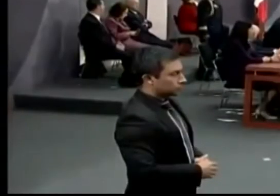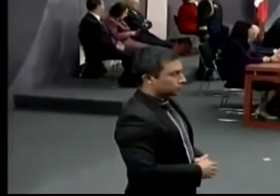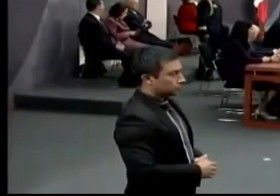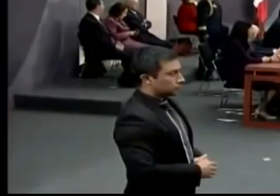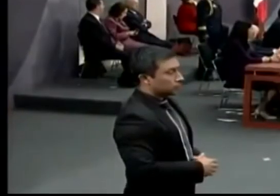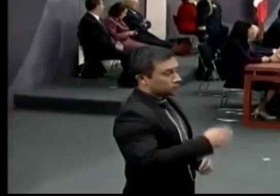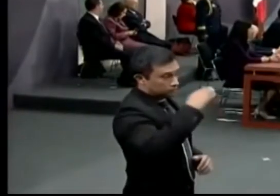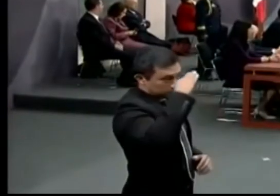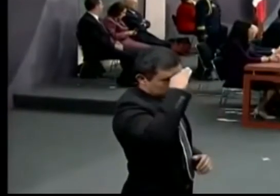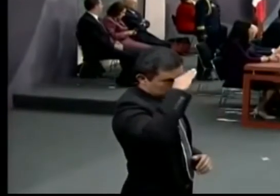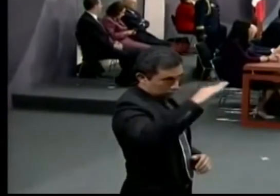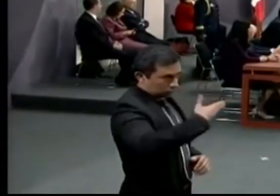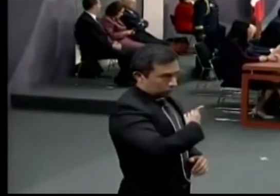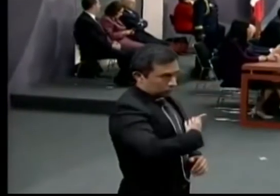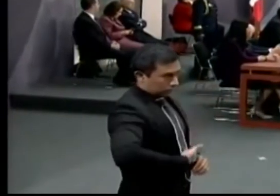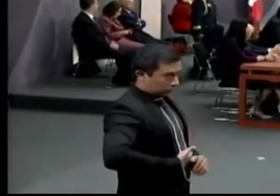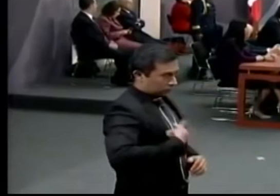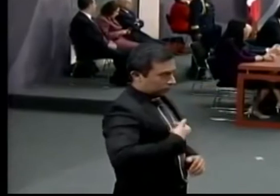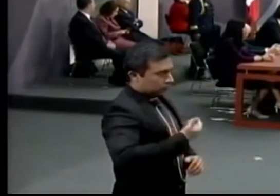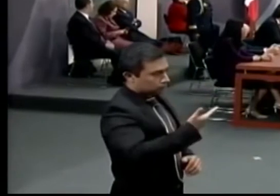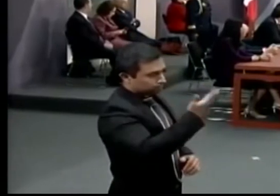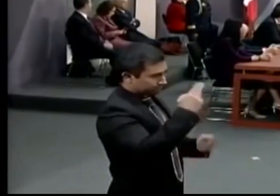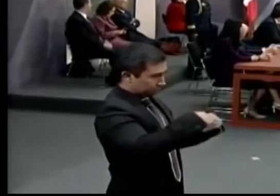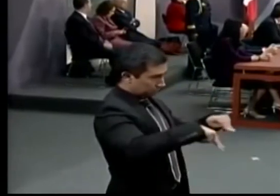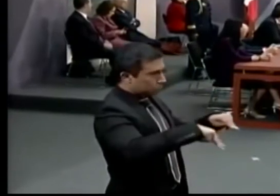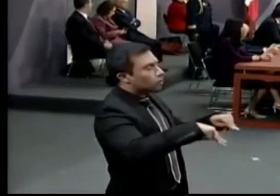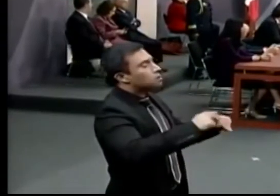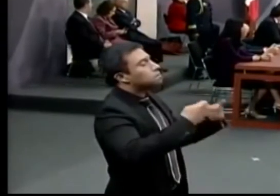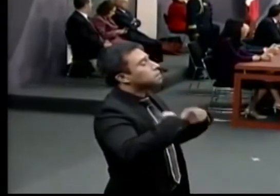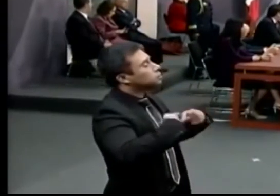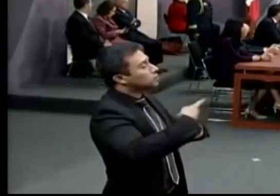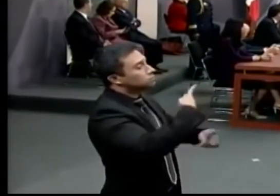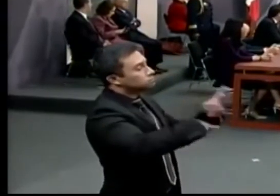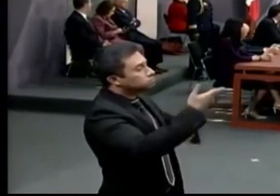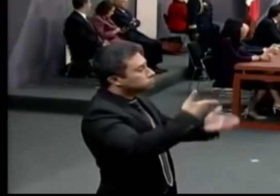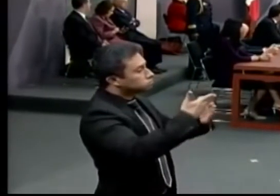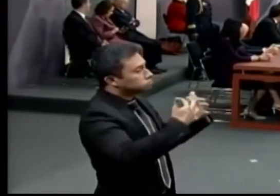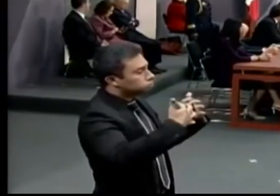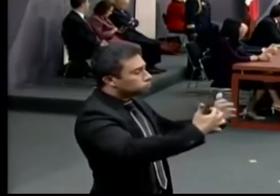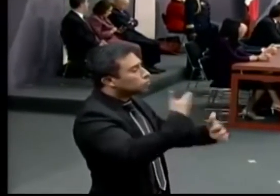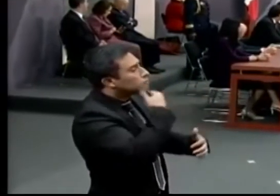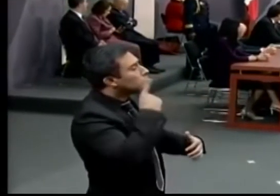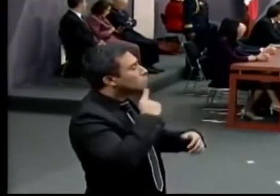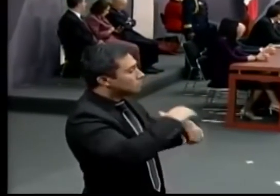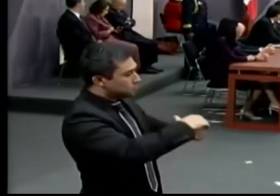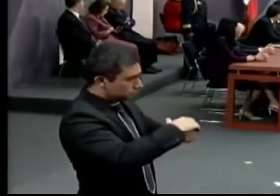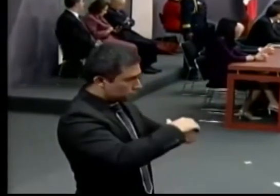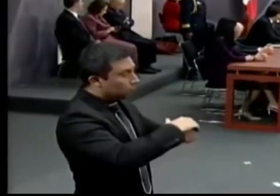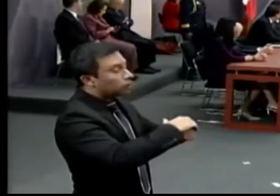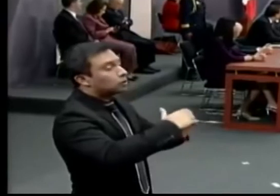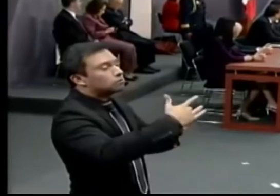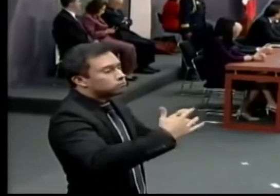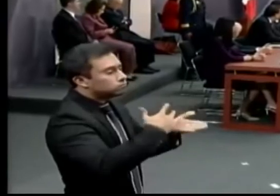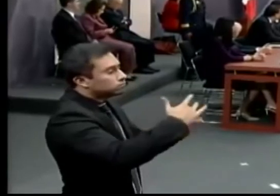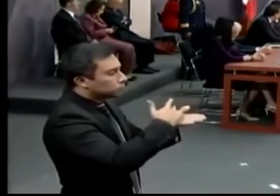Señor presidente Enrique Peña Nieto, a todos los asistentes, amigos y amigas, colaboradores a la